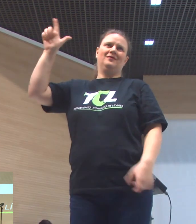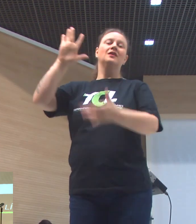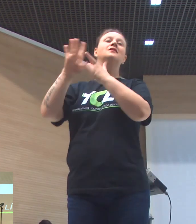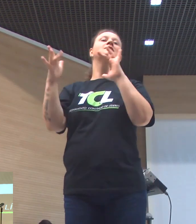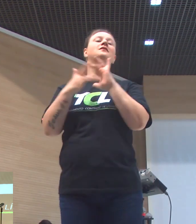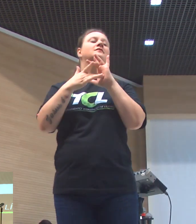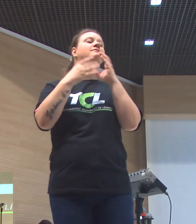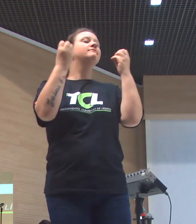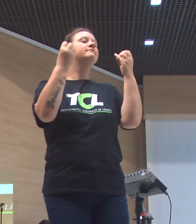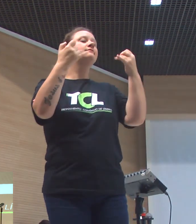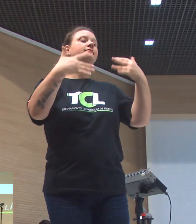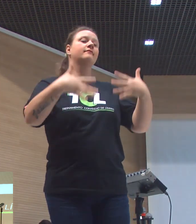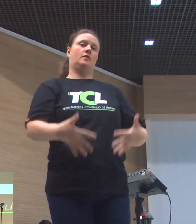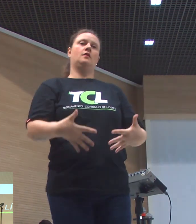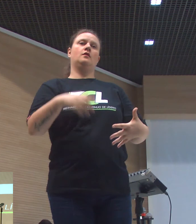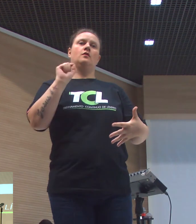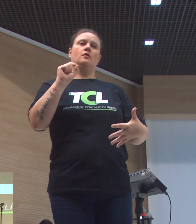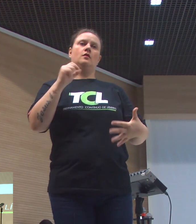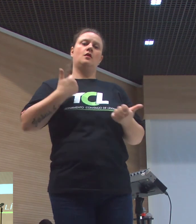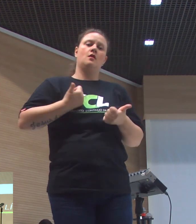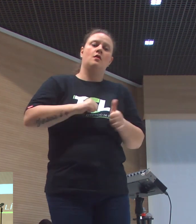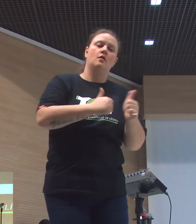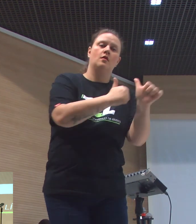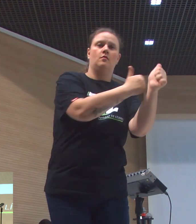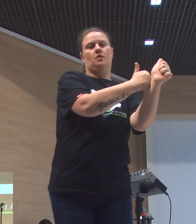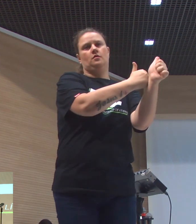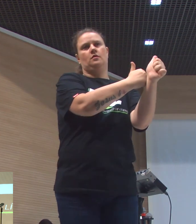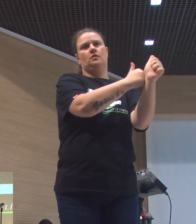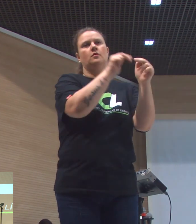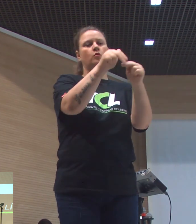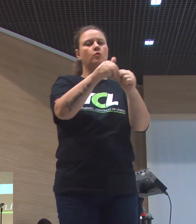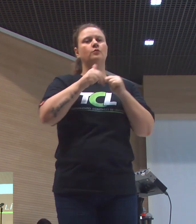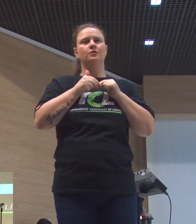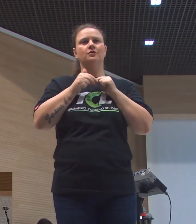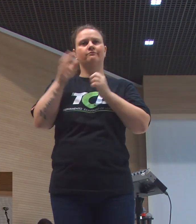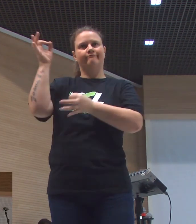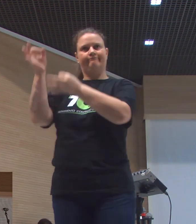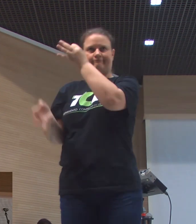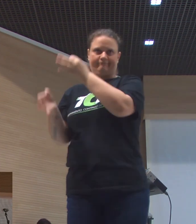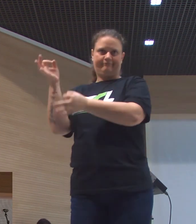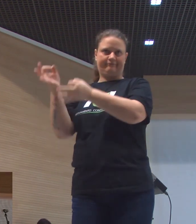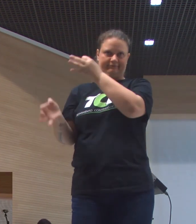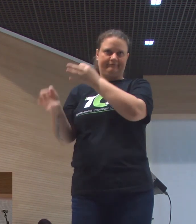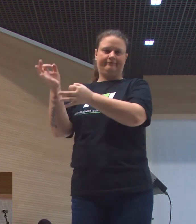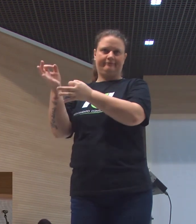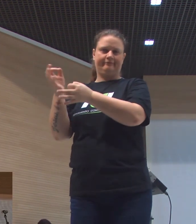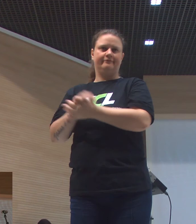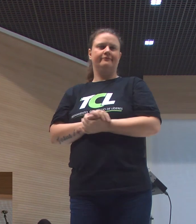aqui de uma perseguição por causa da justiça.